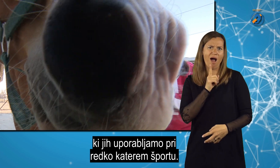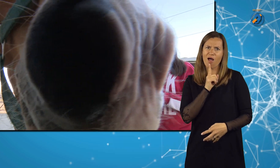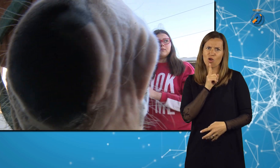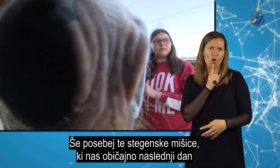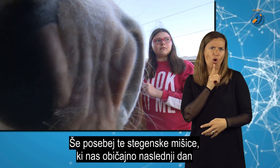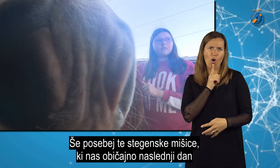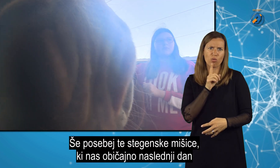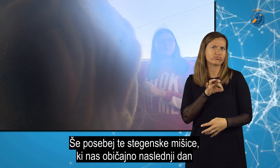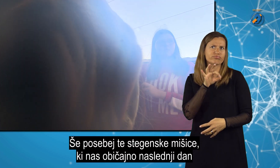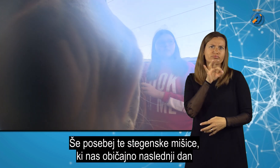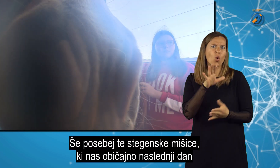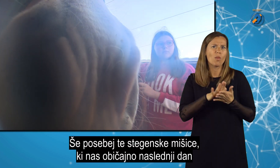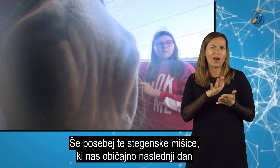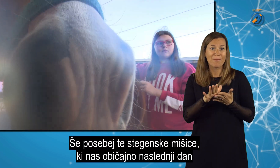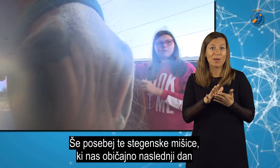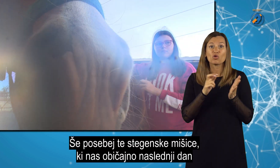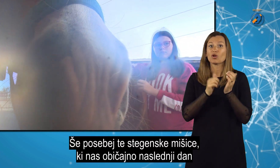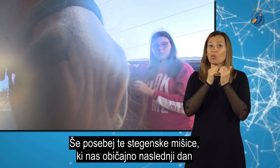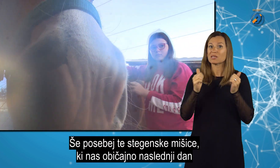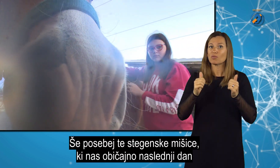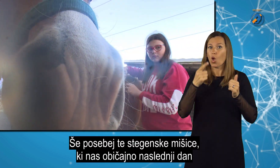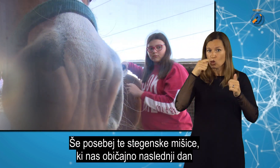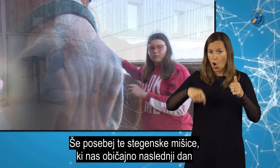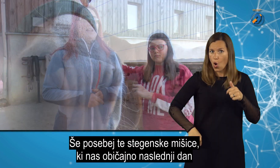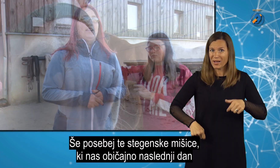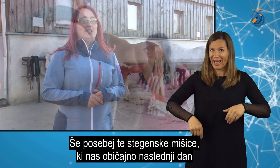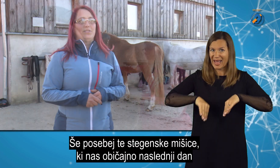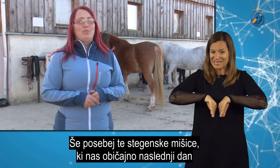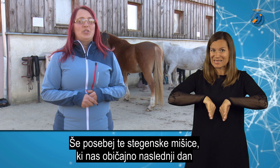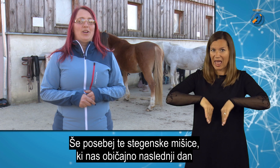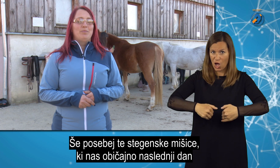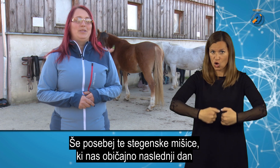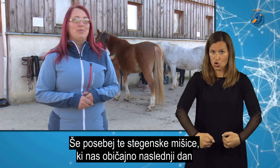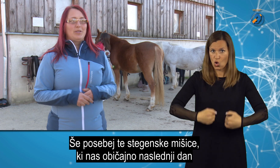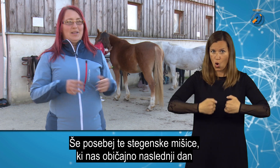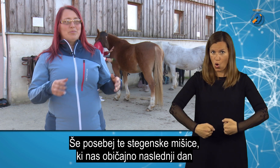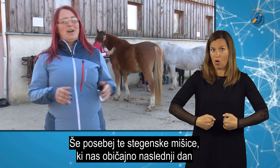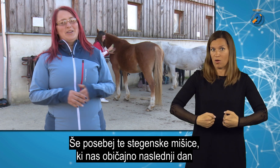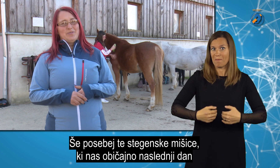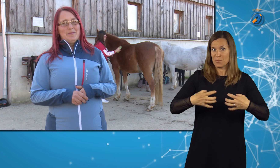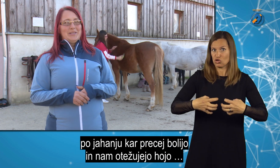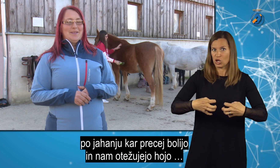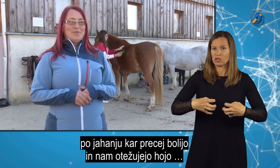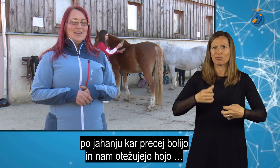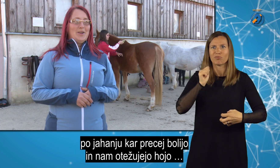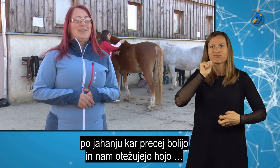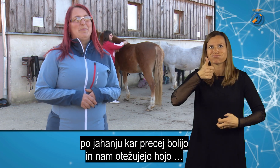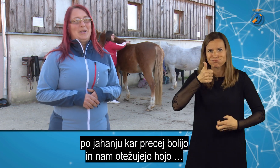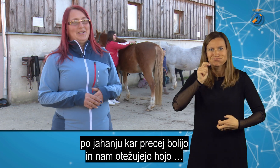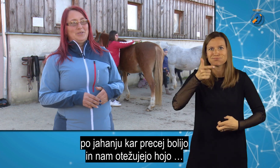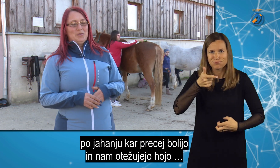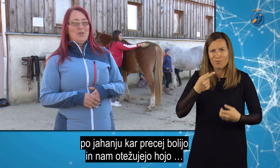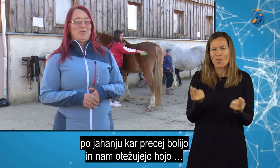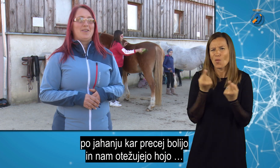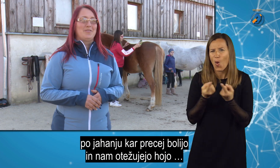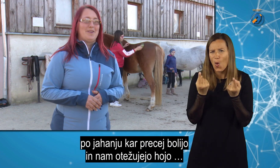športu. Sploh te notranje stegenske mišice, ki nas običajno potem drugi dan po jahanju kar precej bolijo in nam par